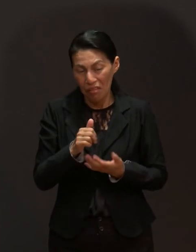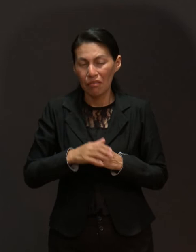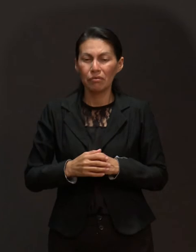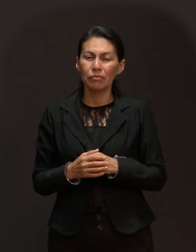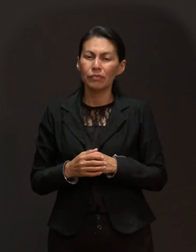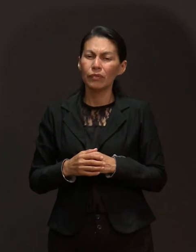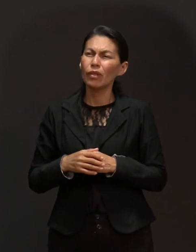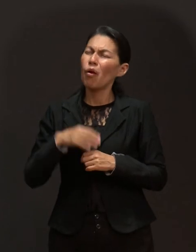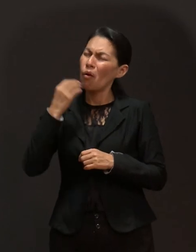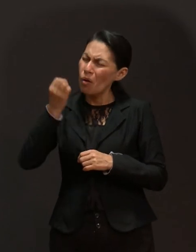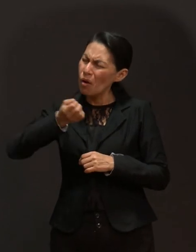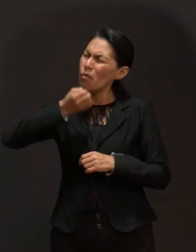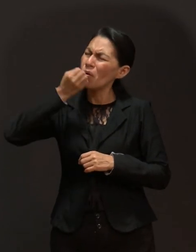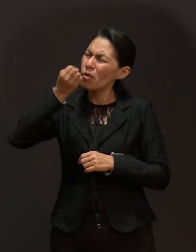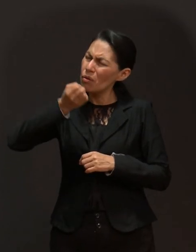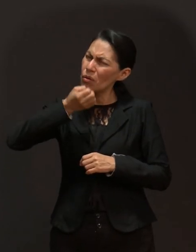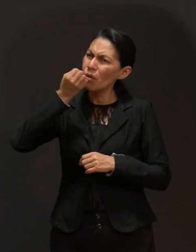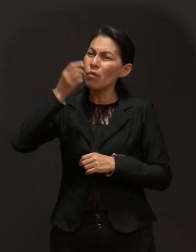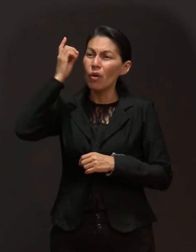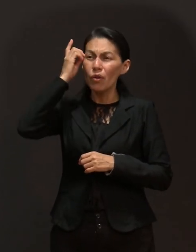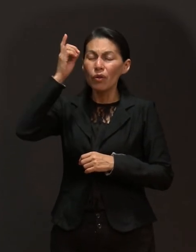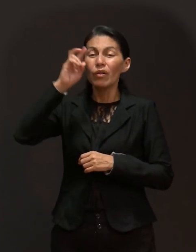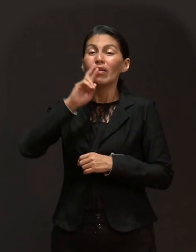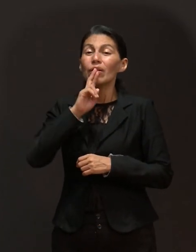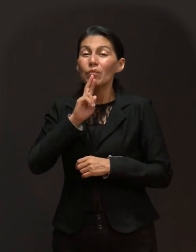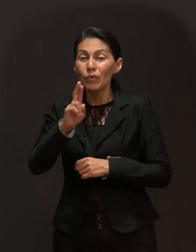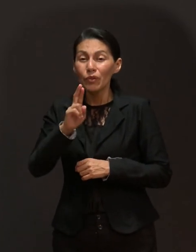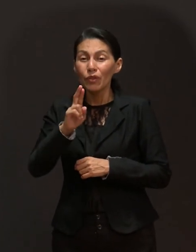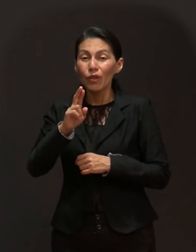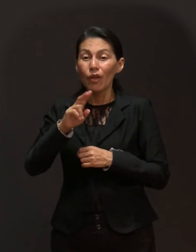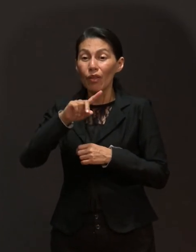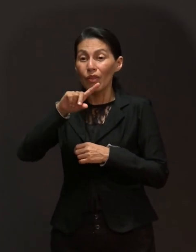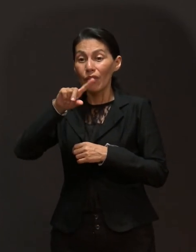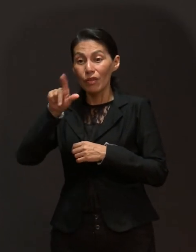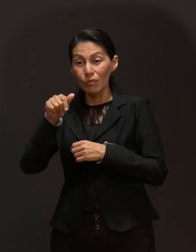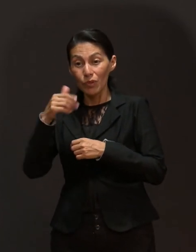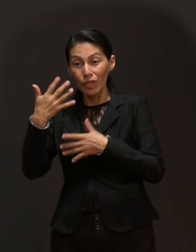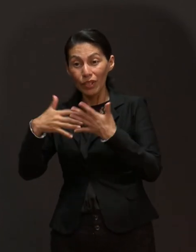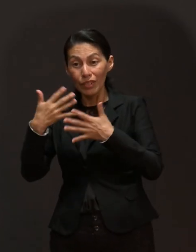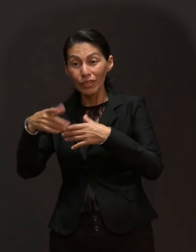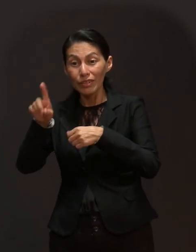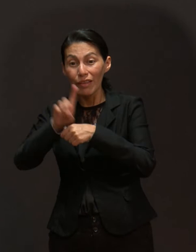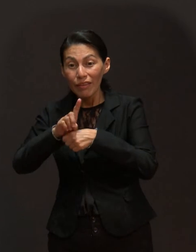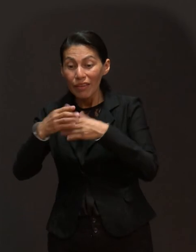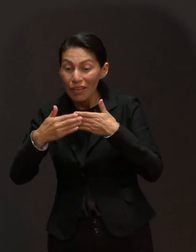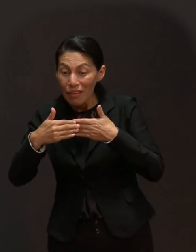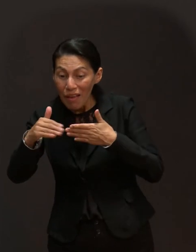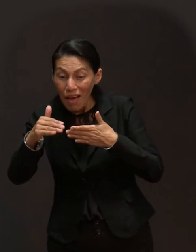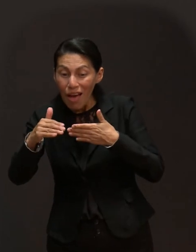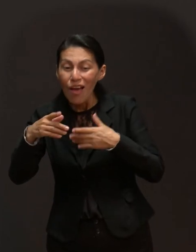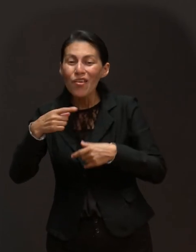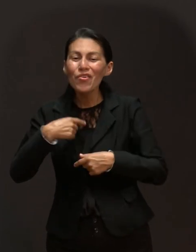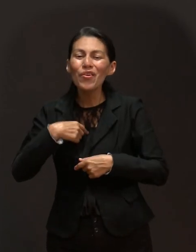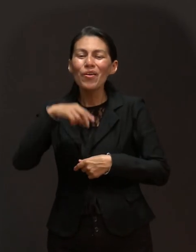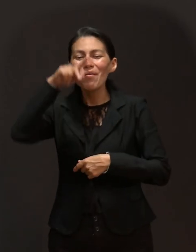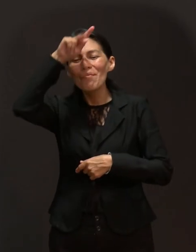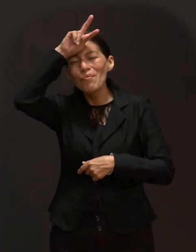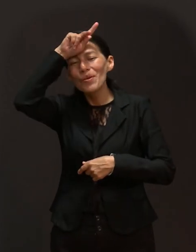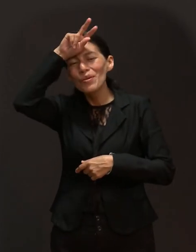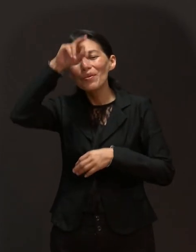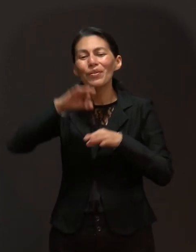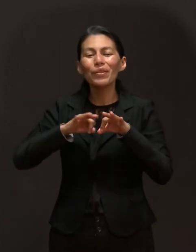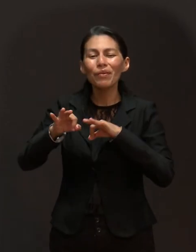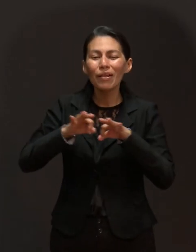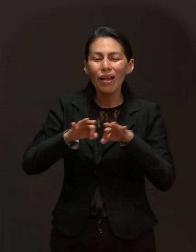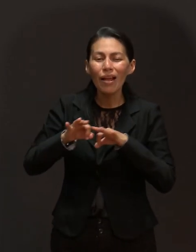entonces haga de cuenta que oramos Dios respondió a las oraciones y en los próximos 15 días estuve emigrando a Perú fue muy rápido